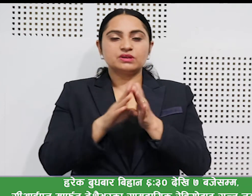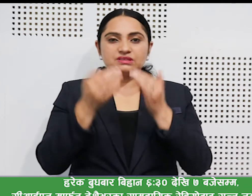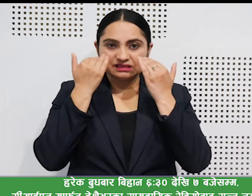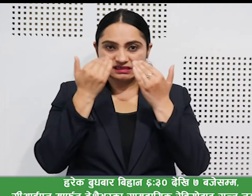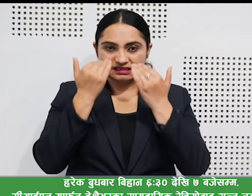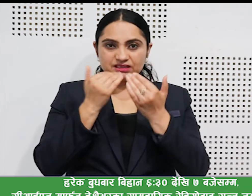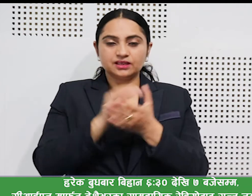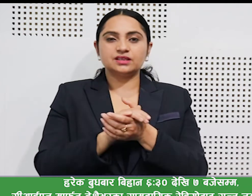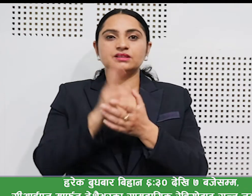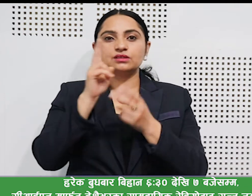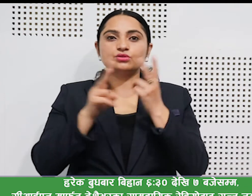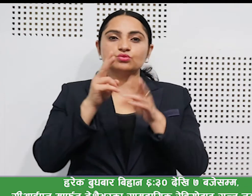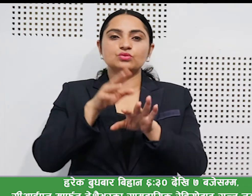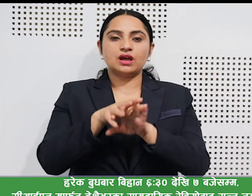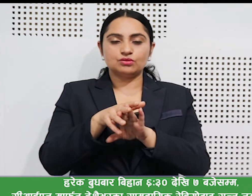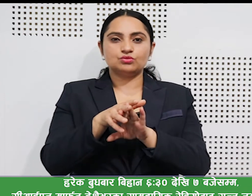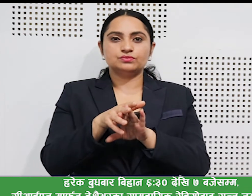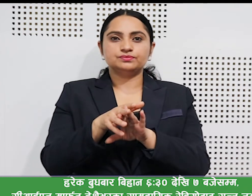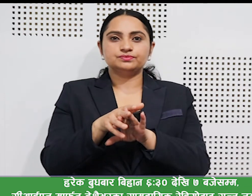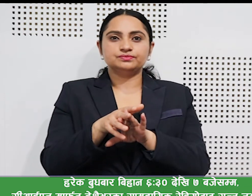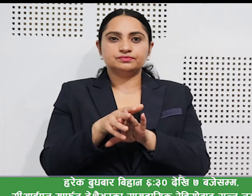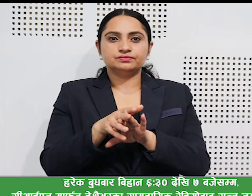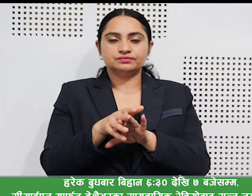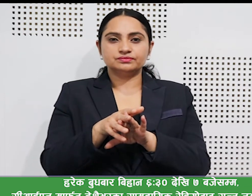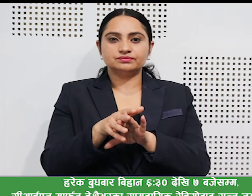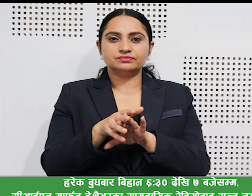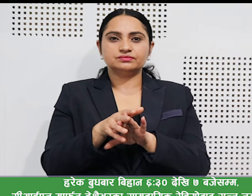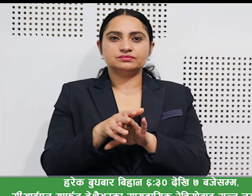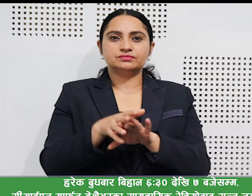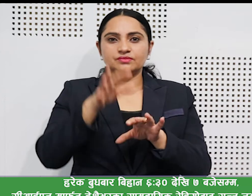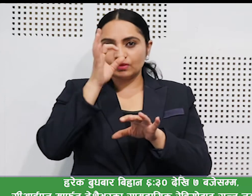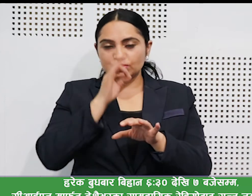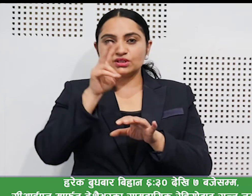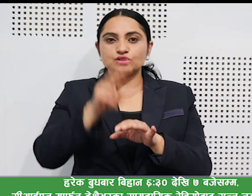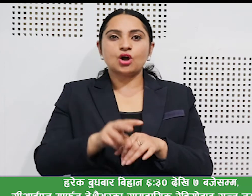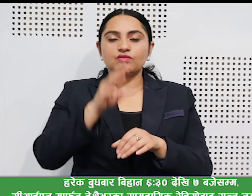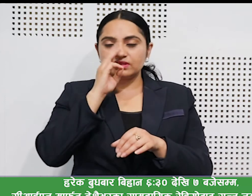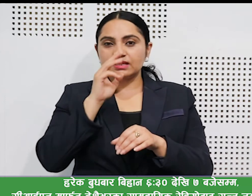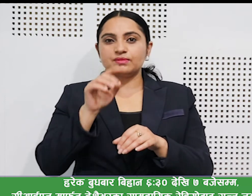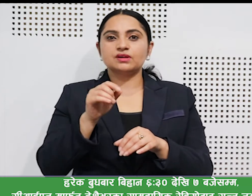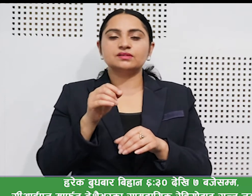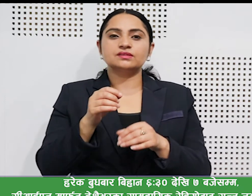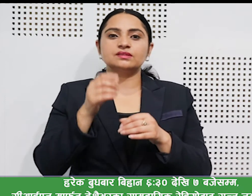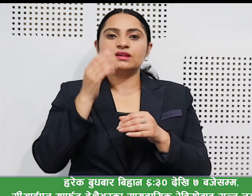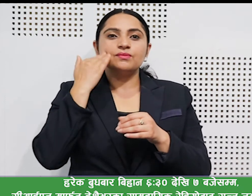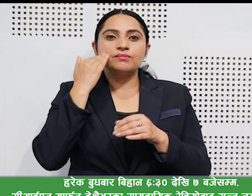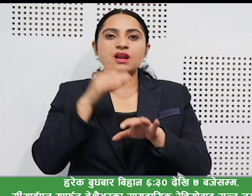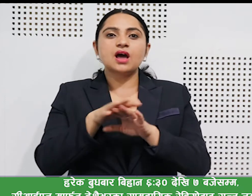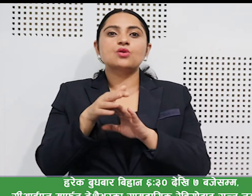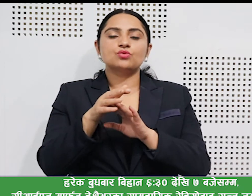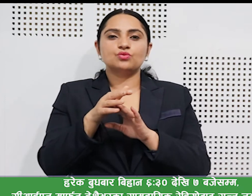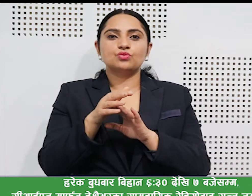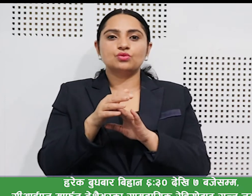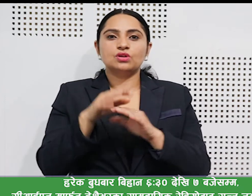गरेर त्यस्ता कुराहरूको चाहिँ व्यवस्थापन गर्ने। अनि विशेष परिस्थितिमा कतिजना त्यस्ता चाहिँ महिलाहरू रहनुहुन्छ हैन,